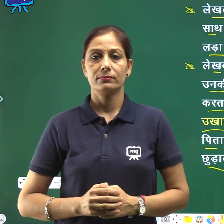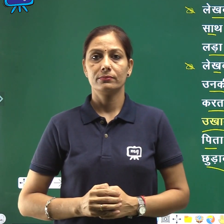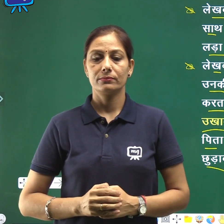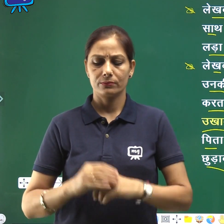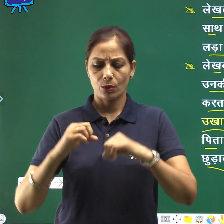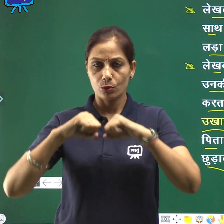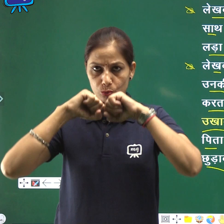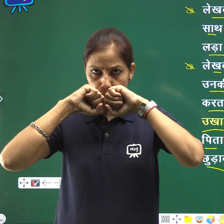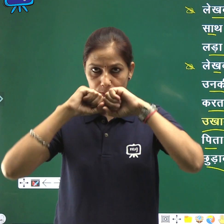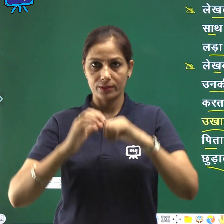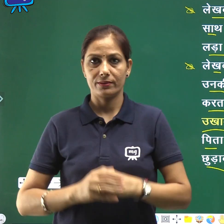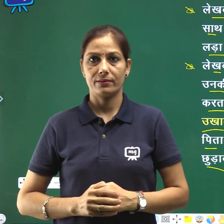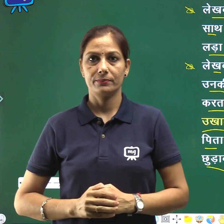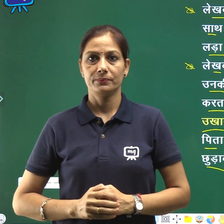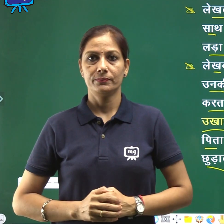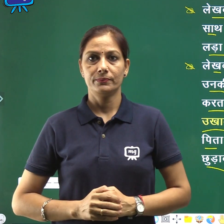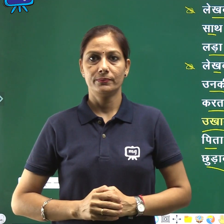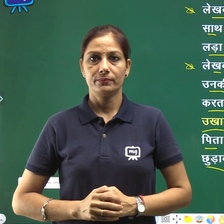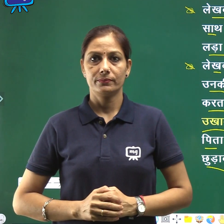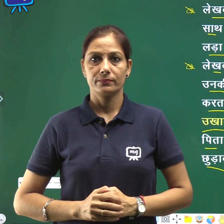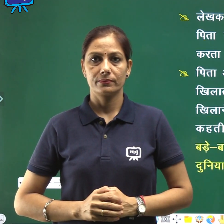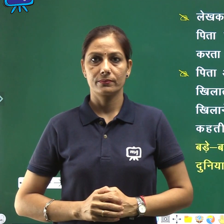चूम लेते थे।